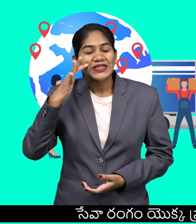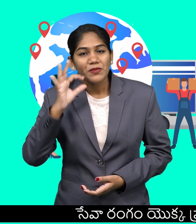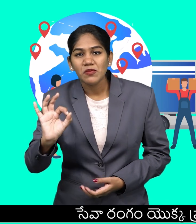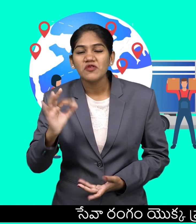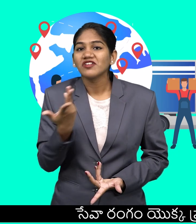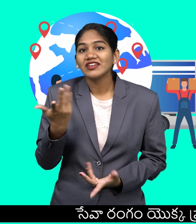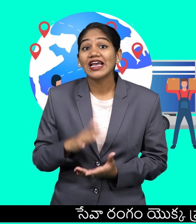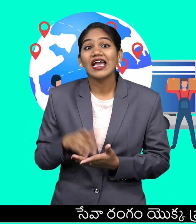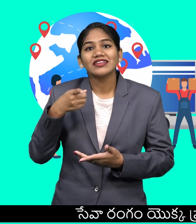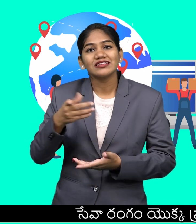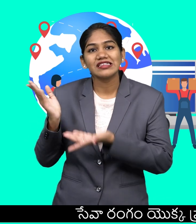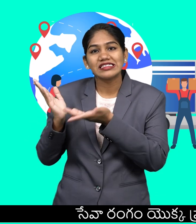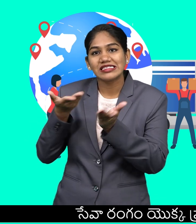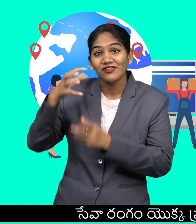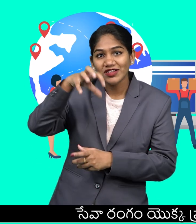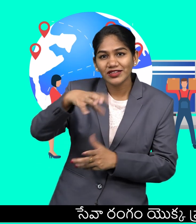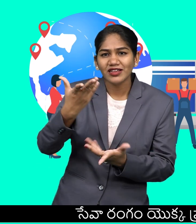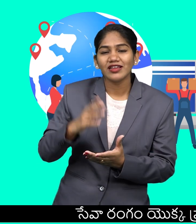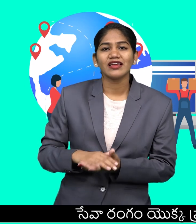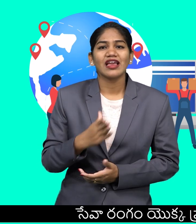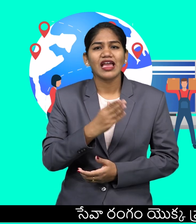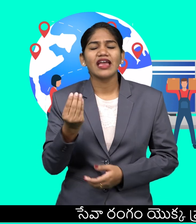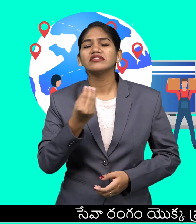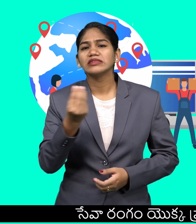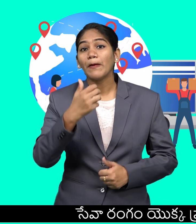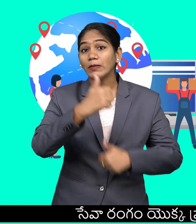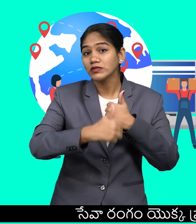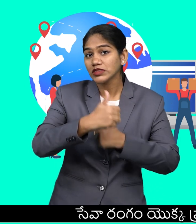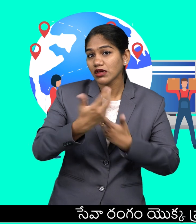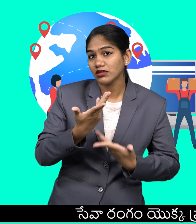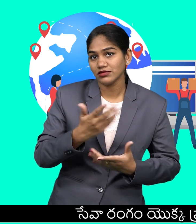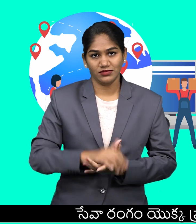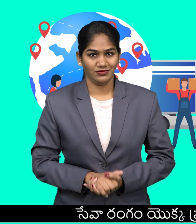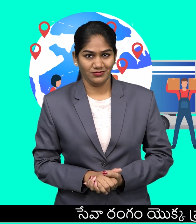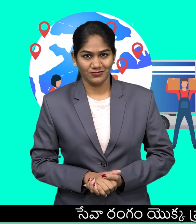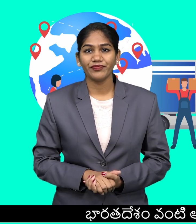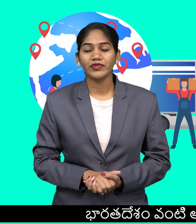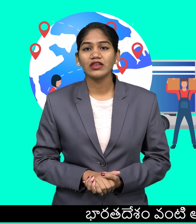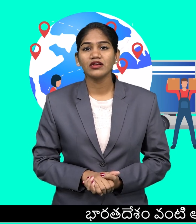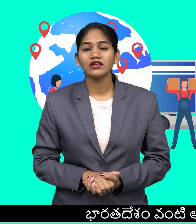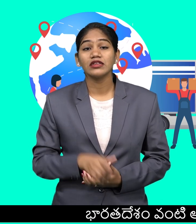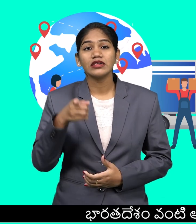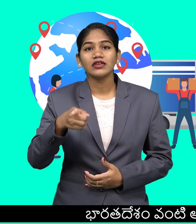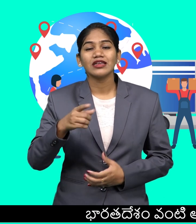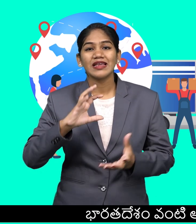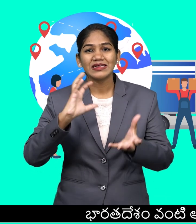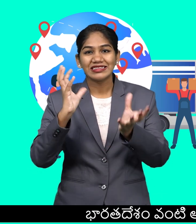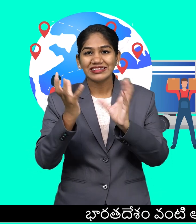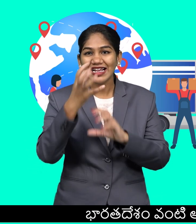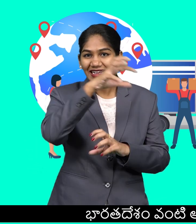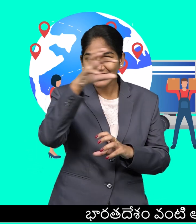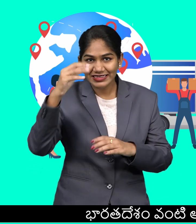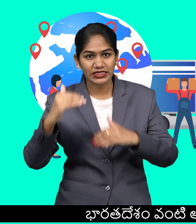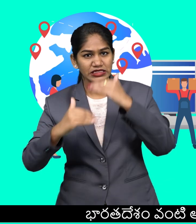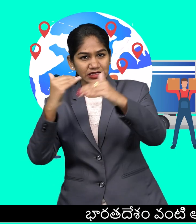సేవారంగం యొక్క ప్రాముఖ్యత మరియు కొన్ని సవాళ్లు. భారతదేశం వంటి